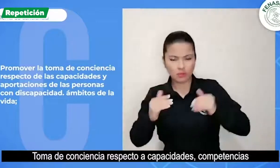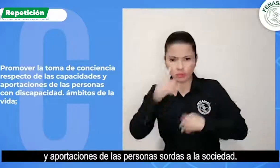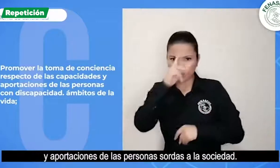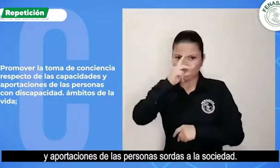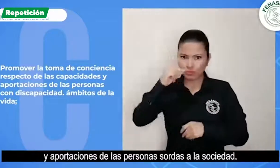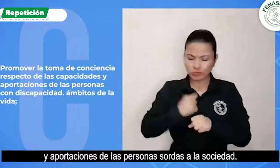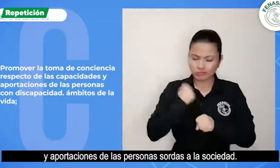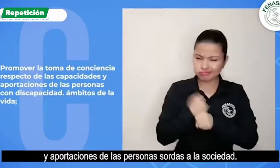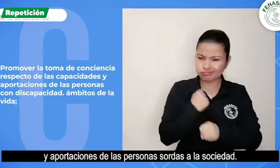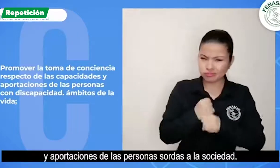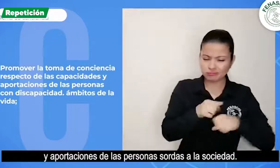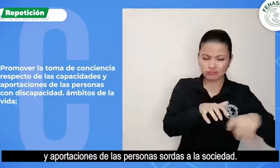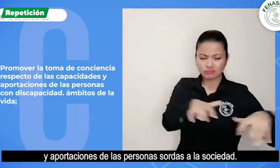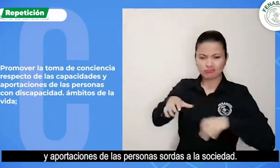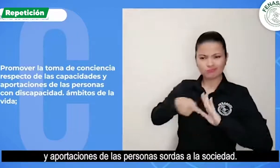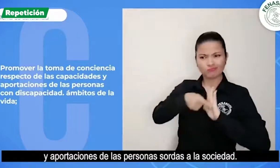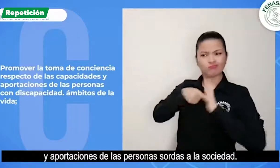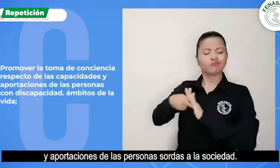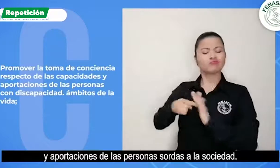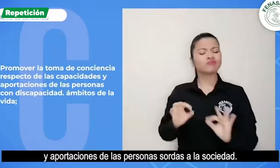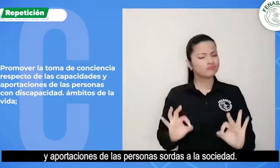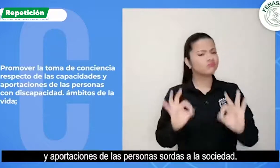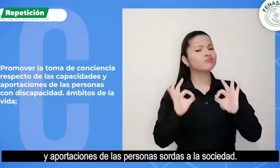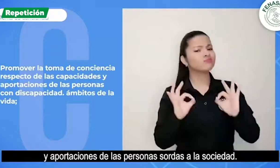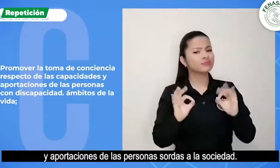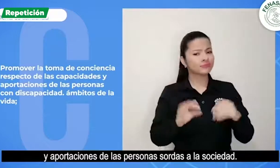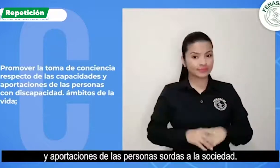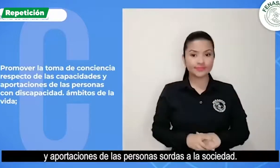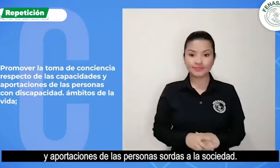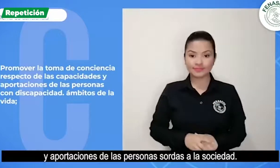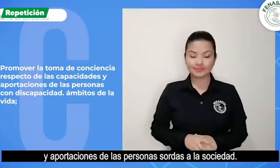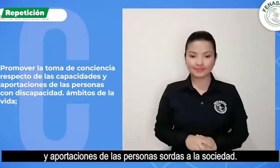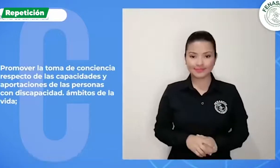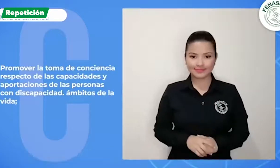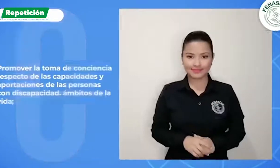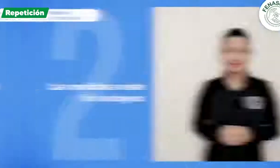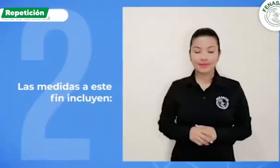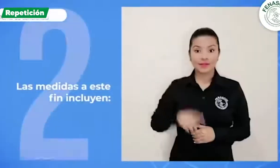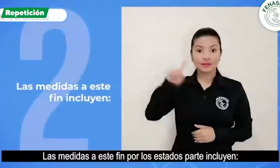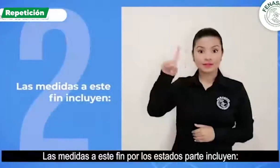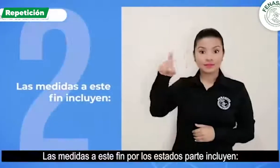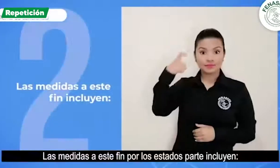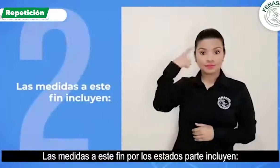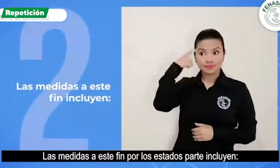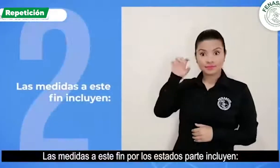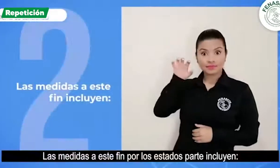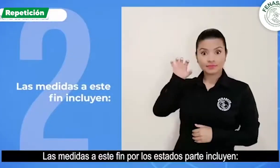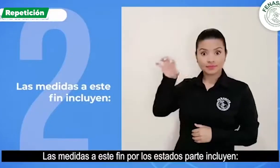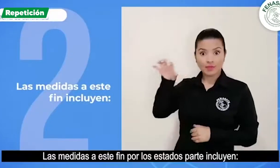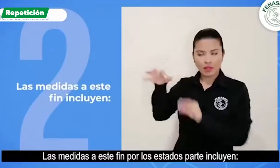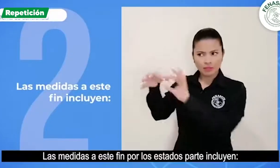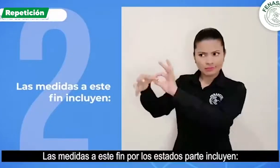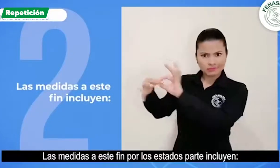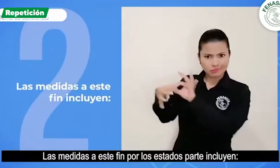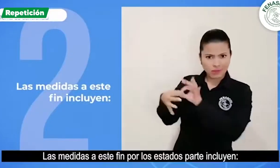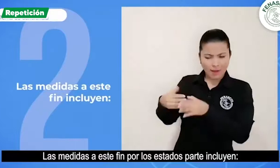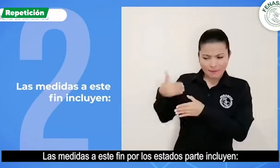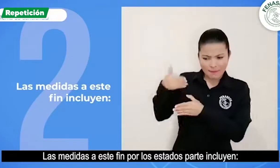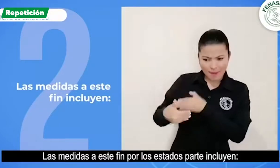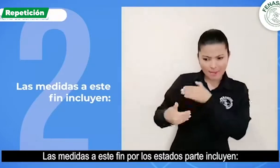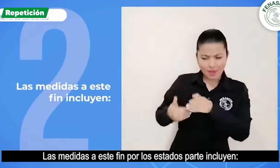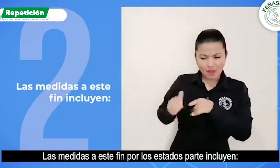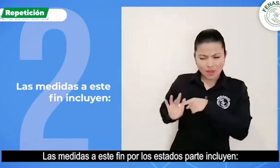Y aportaciones De las personas sordas A la sociedad Las medidas A este fin